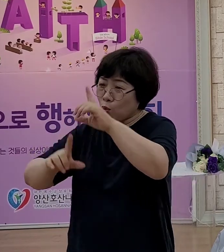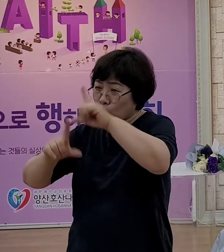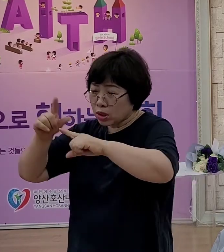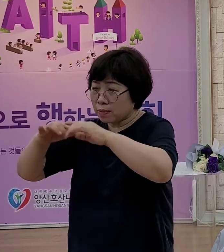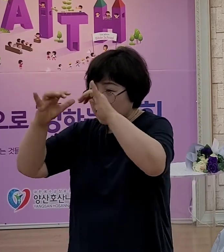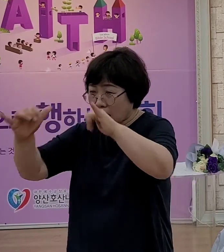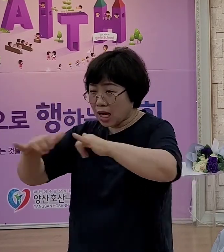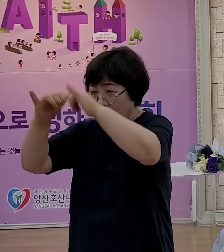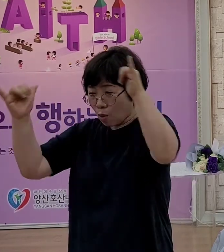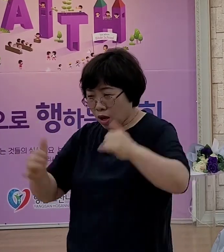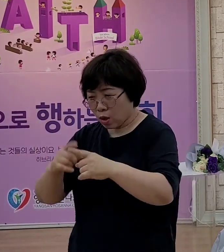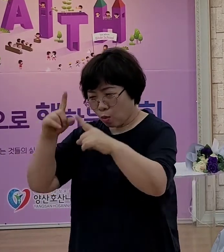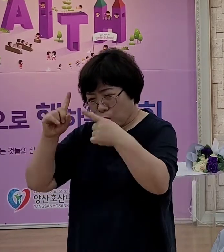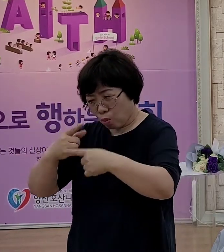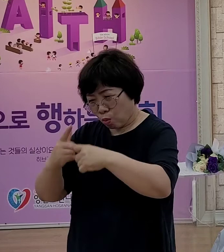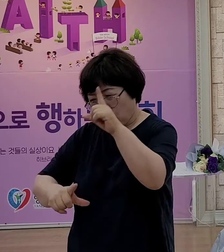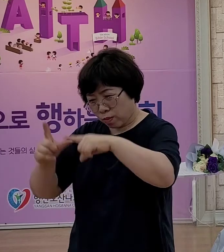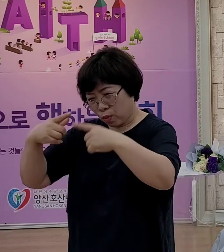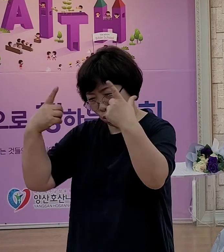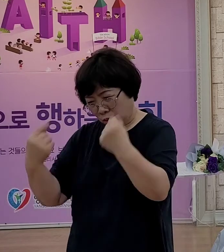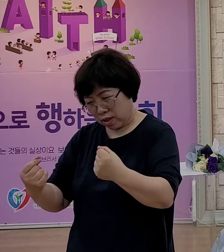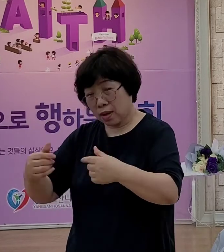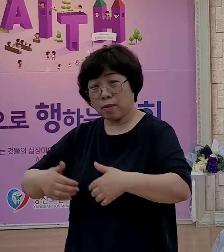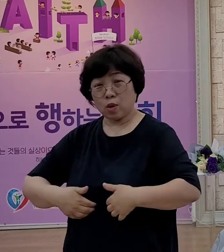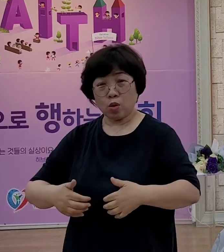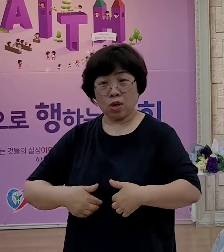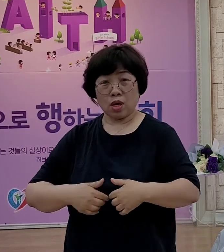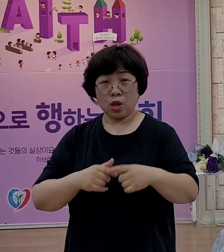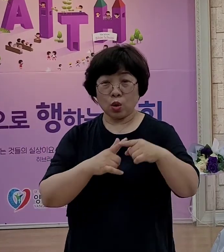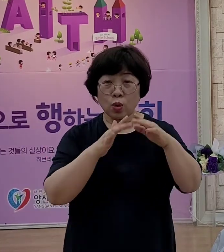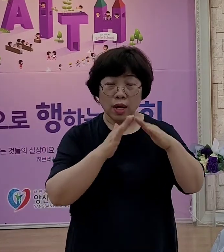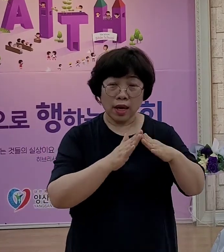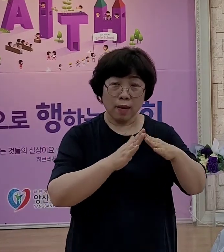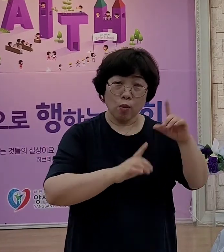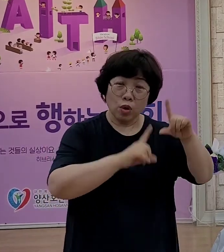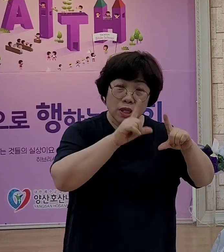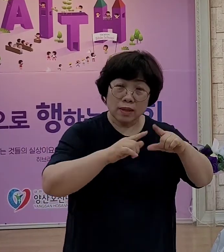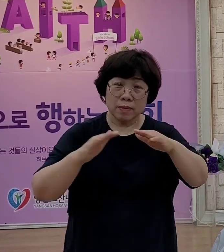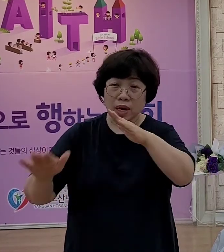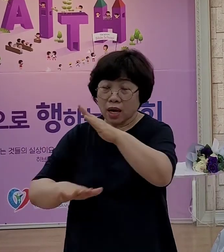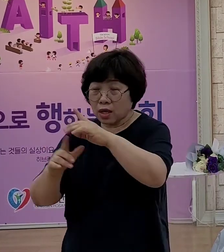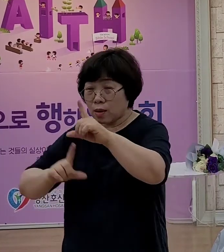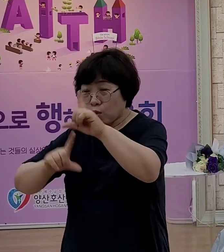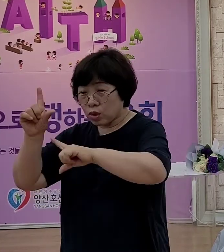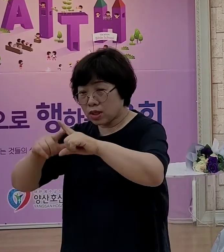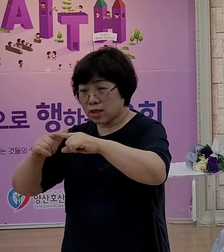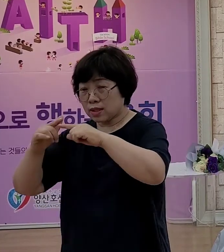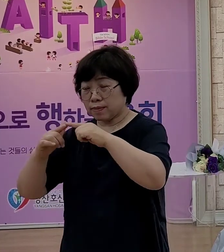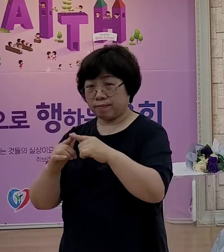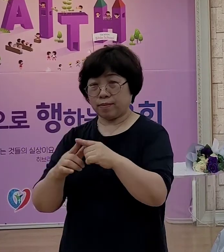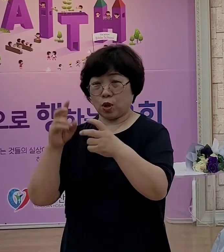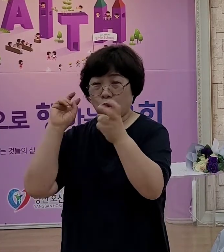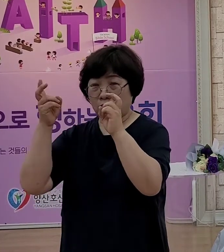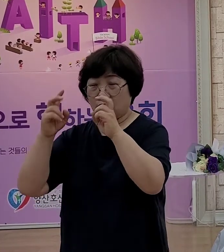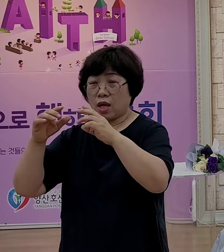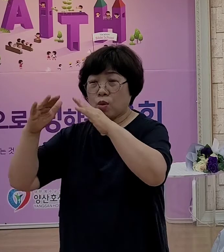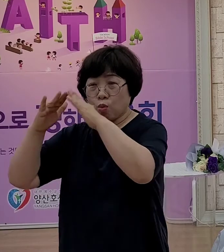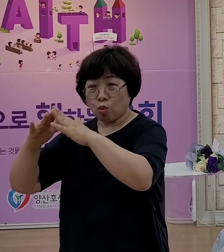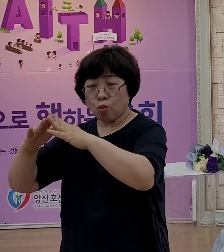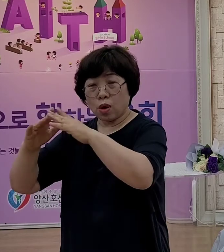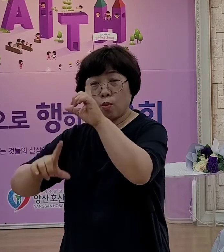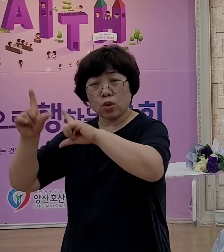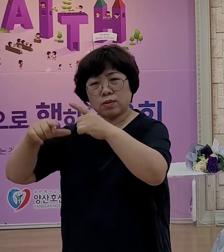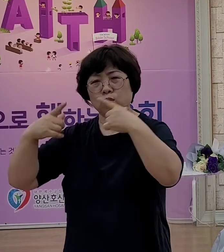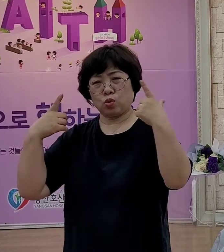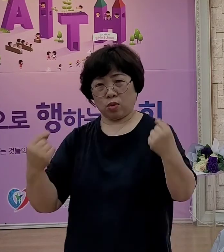우리 사회에서도 그렇게 사셔야 돼요. 교회에서 하는 말과 가정에서 하는 말이 같아야 돼요. 이게 바른